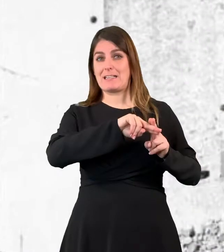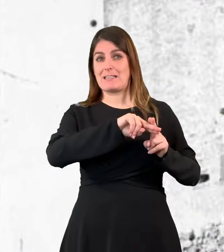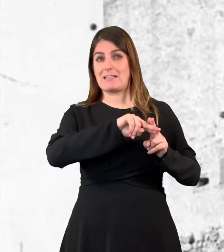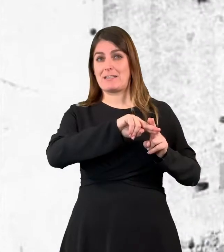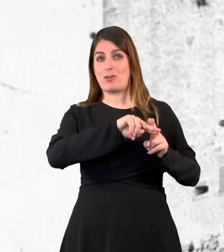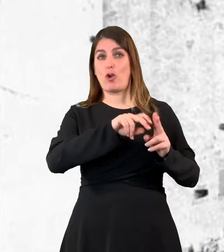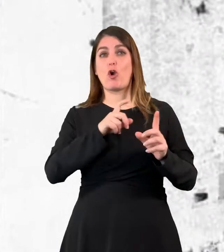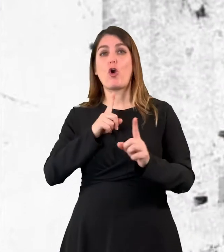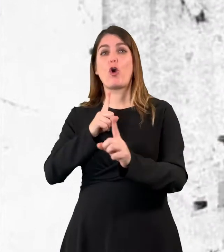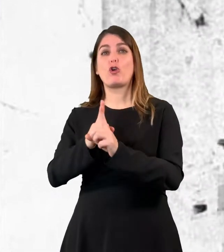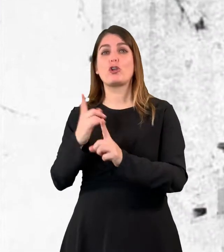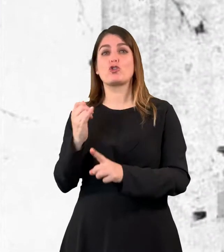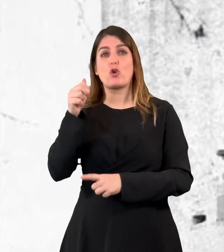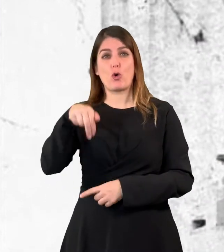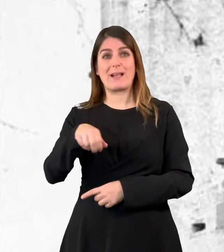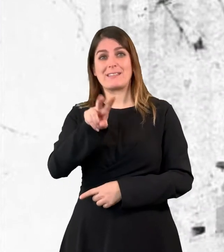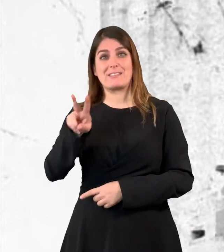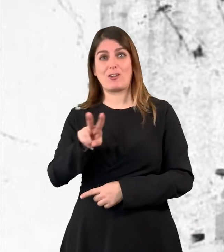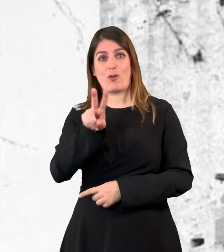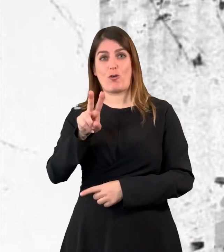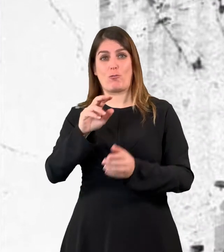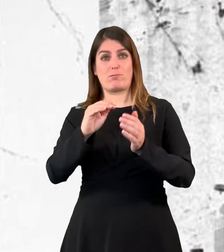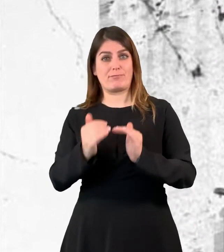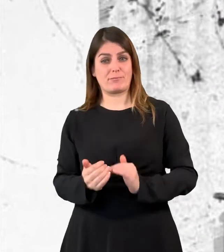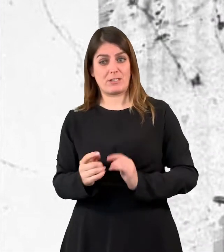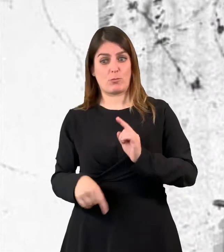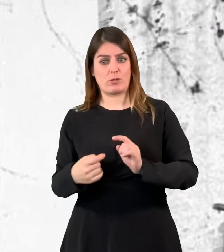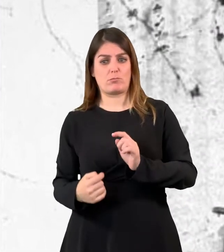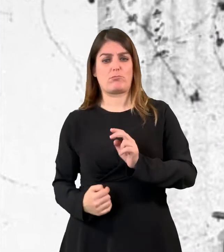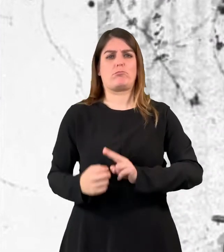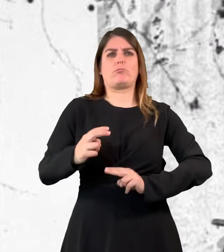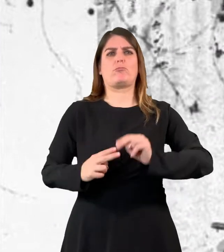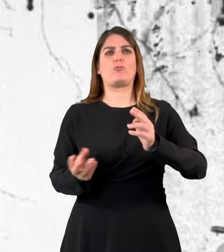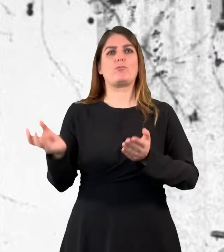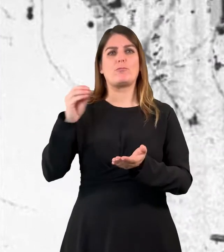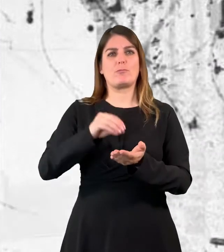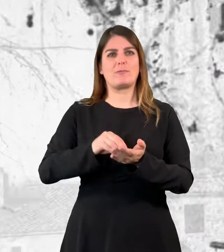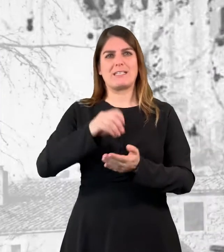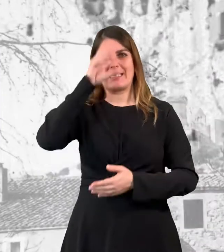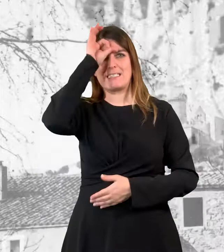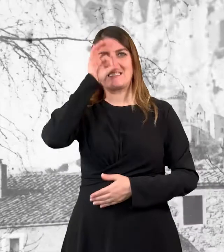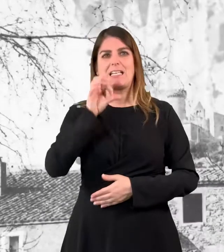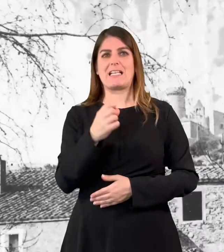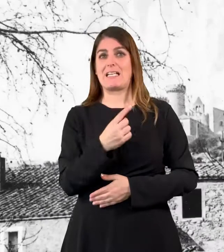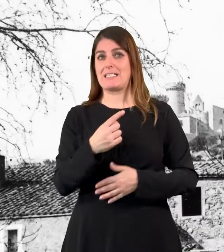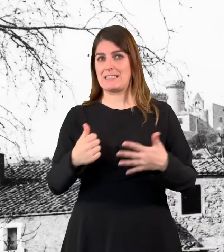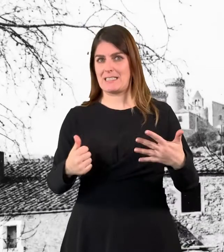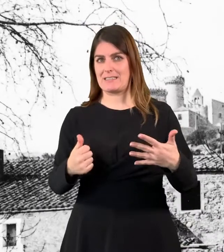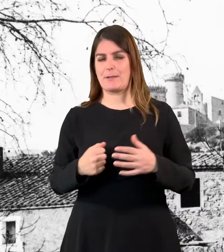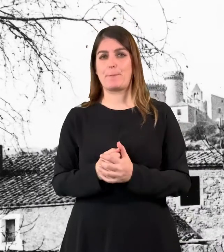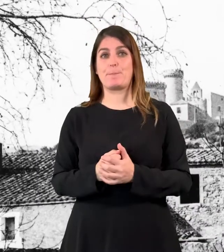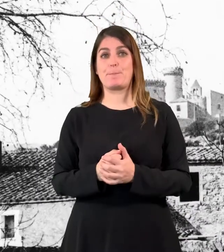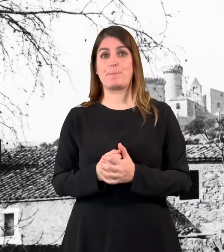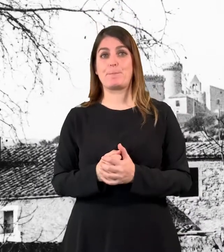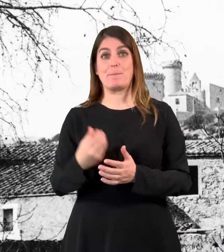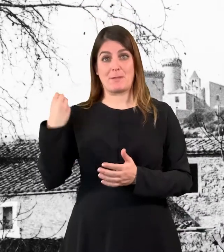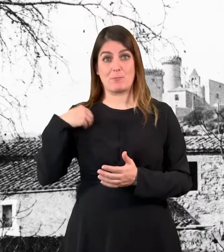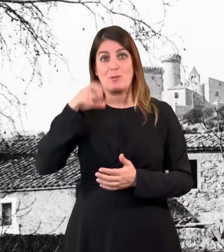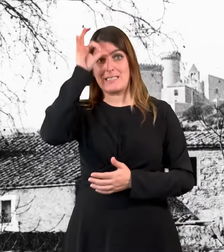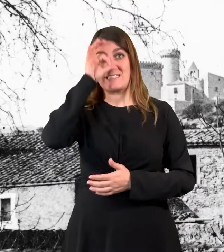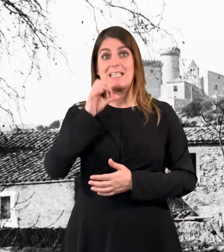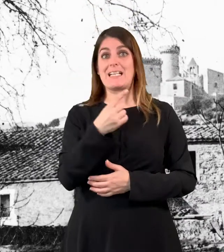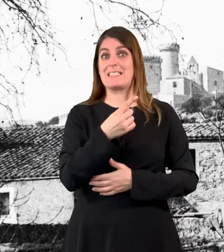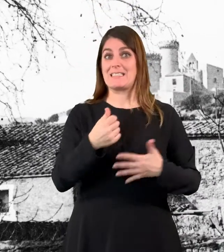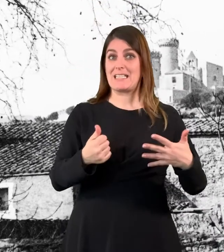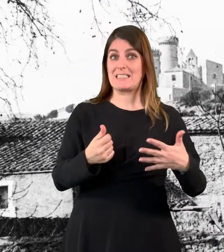Generalitat contra Joan II i reconstruïda en el segle XVI. En els segles XVI i XVII,